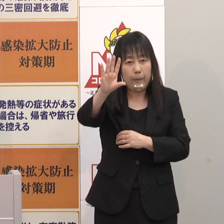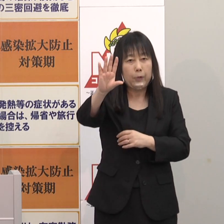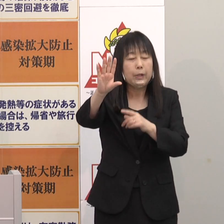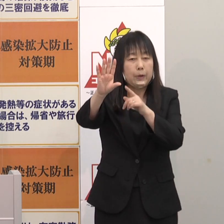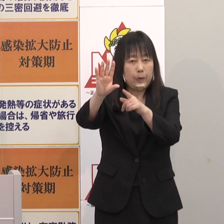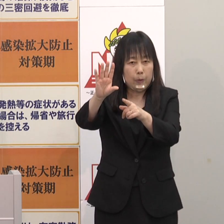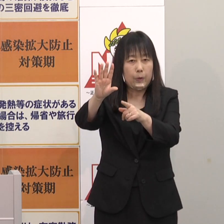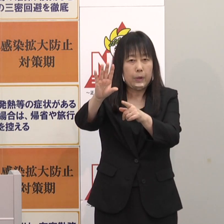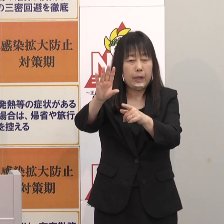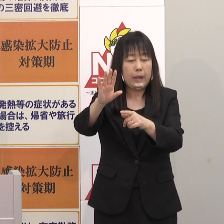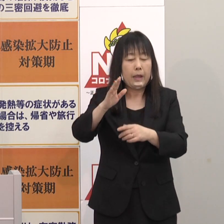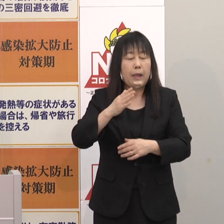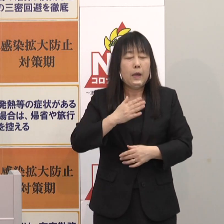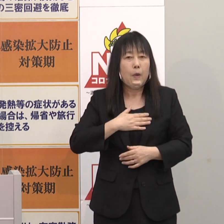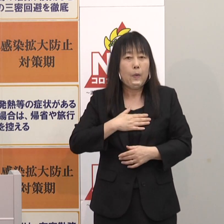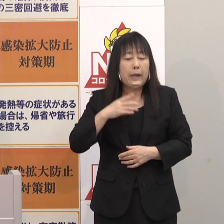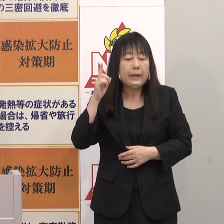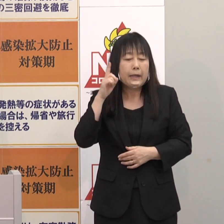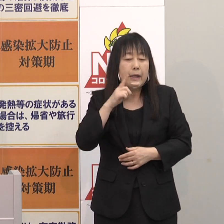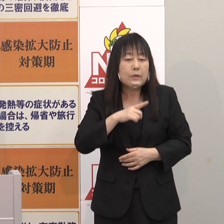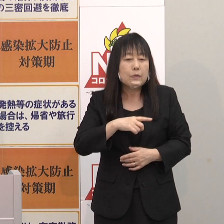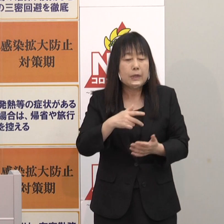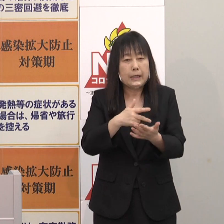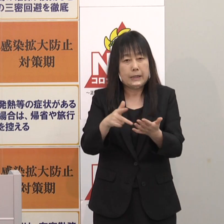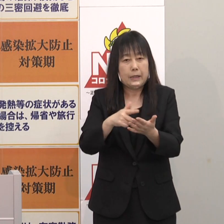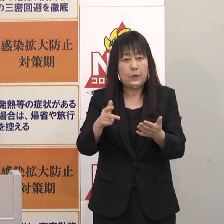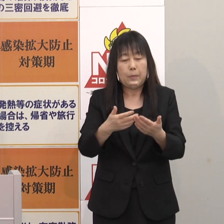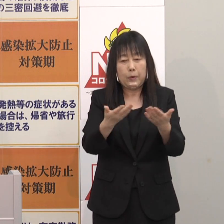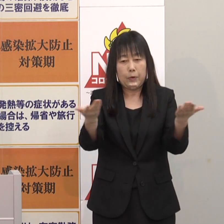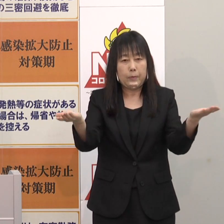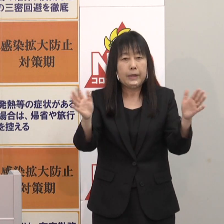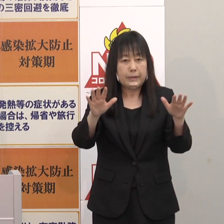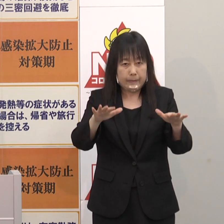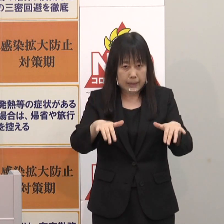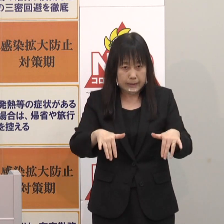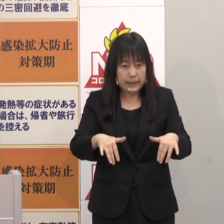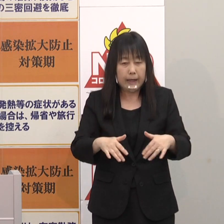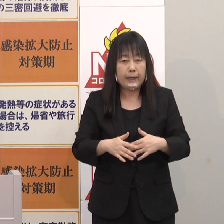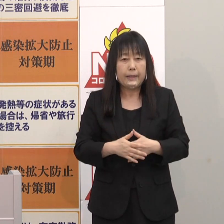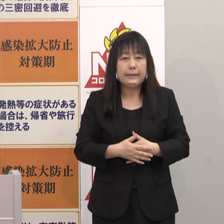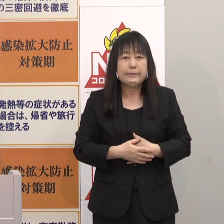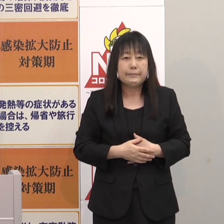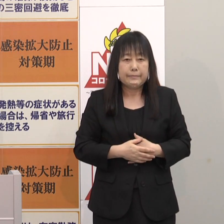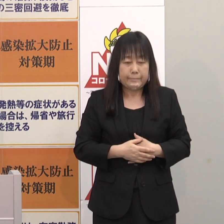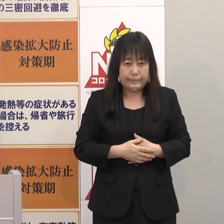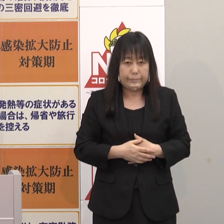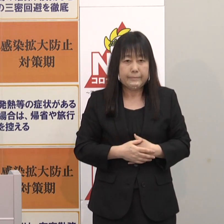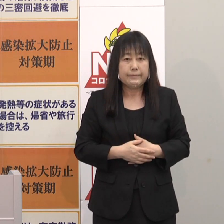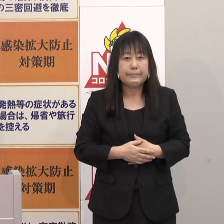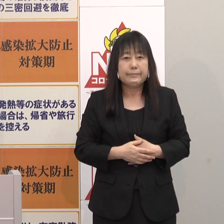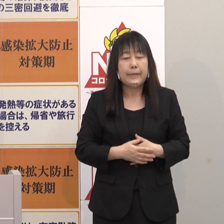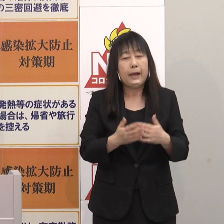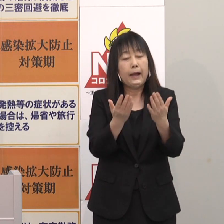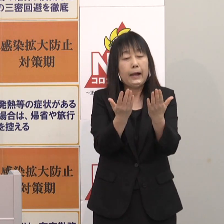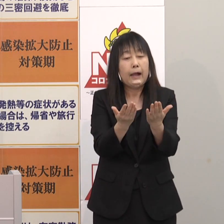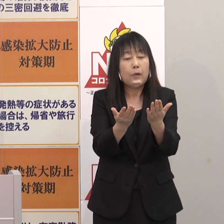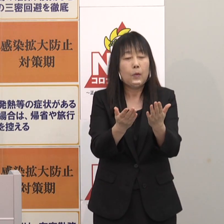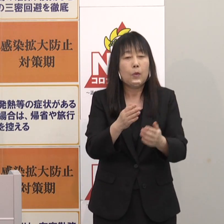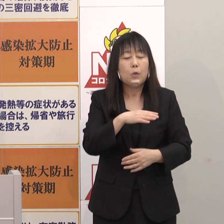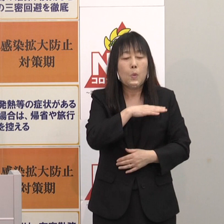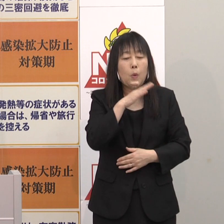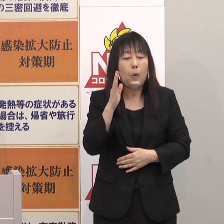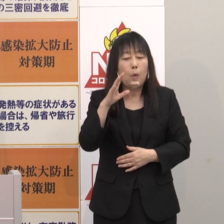て提供いたしましたけれども、そうしたものを学校現場にもですね、お知ら